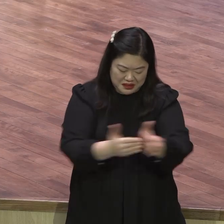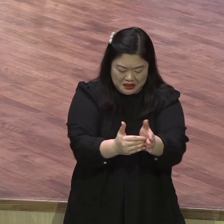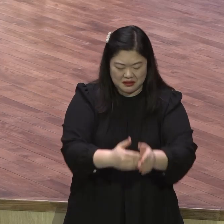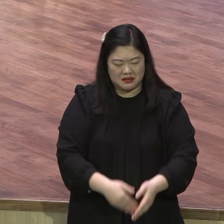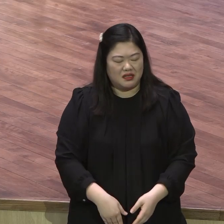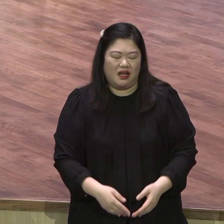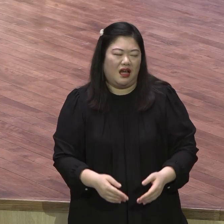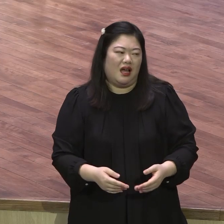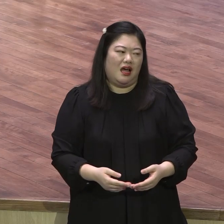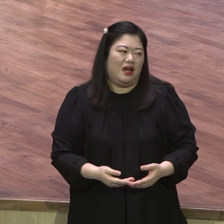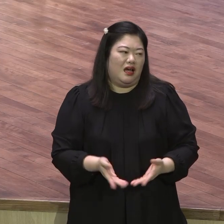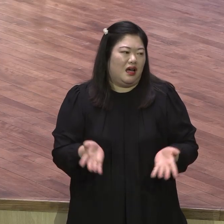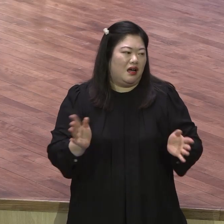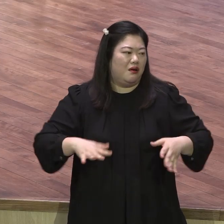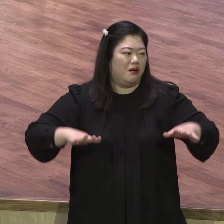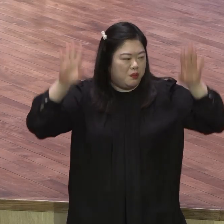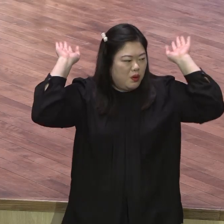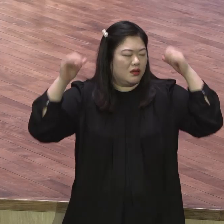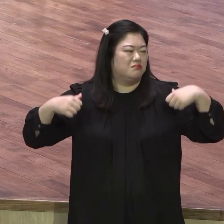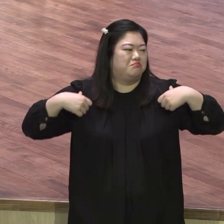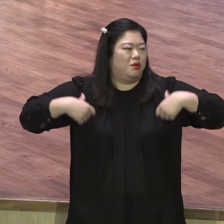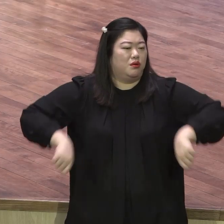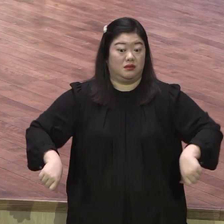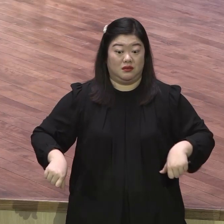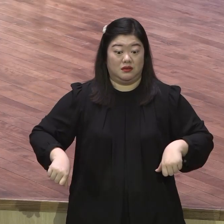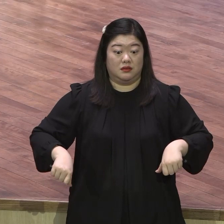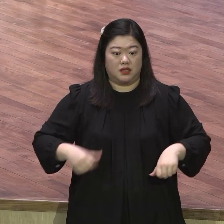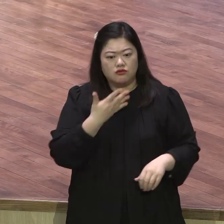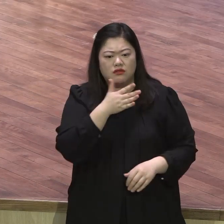둘러싸여있는 같은 이런 환경 속에 있을 수 있습니다.